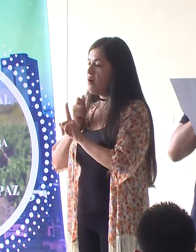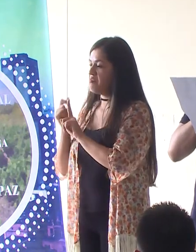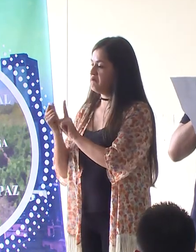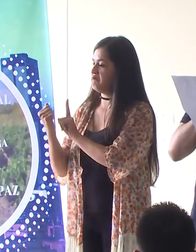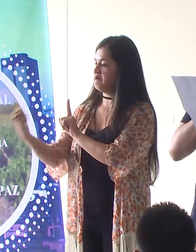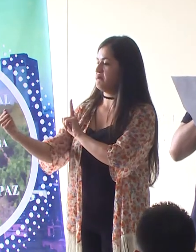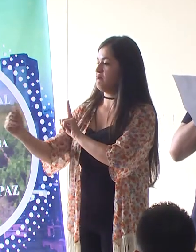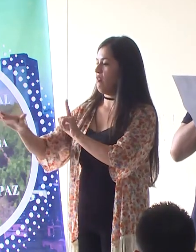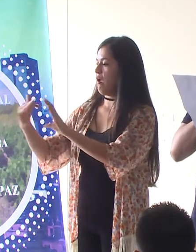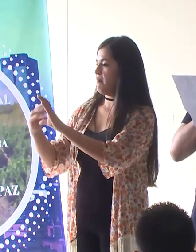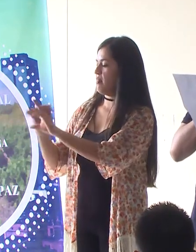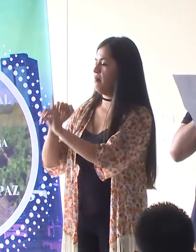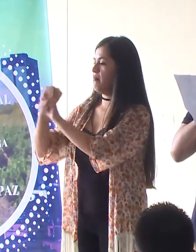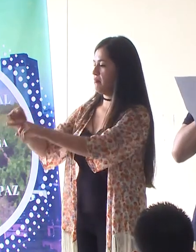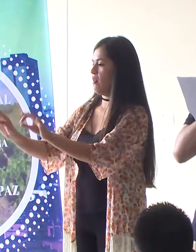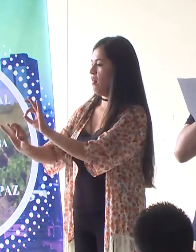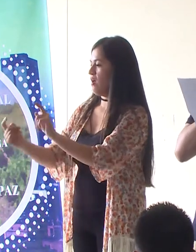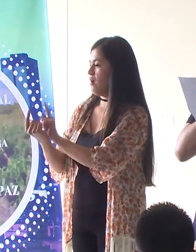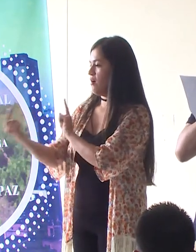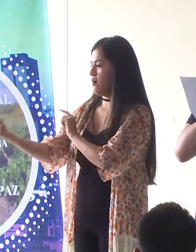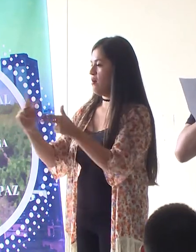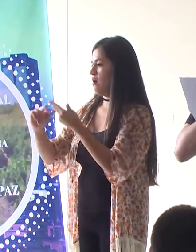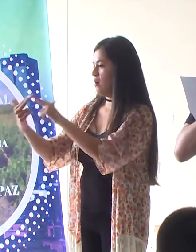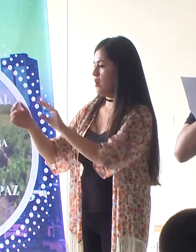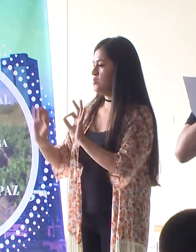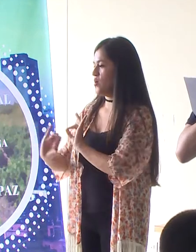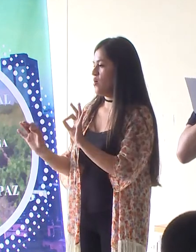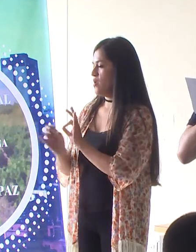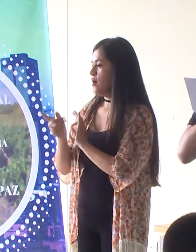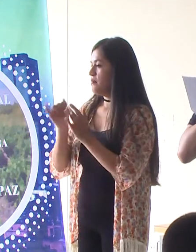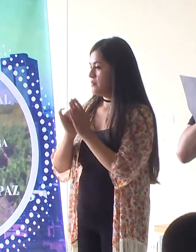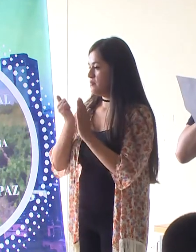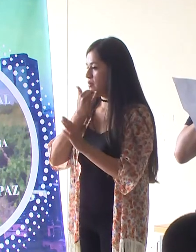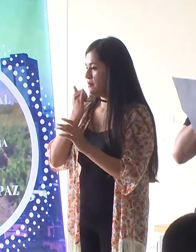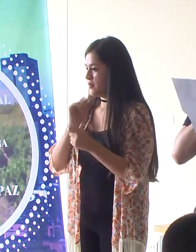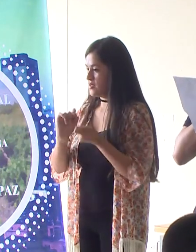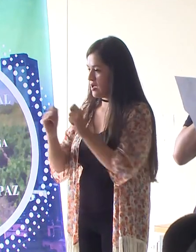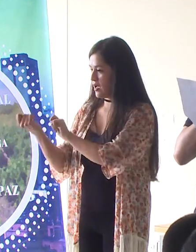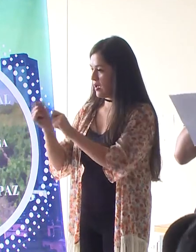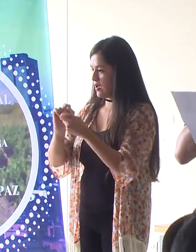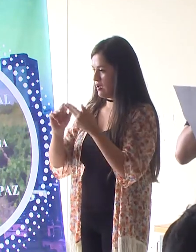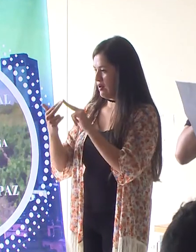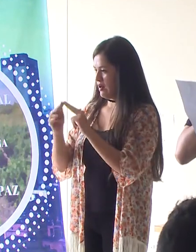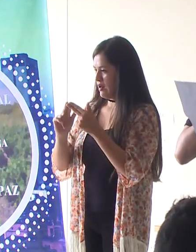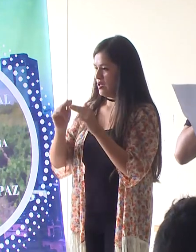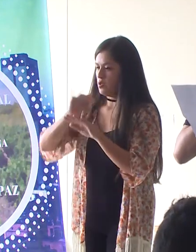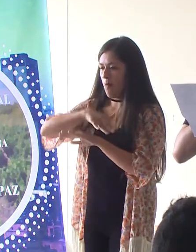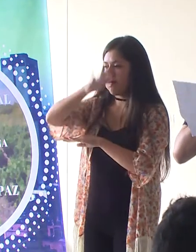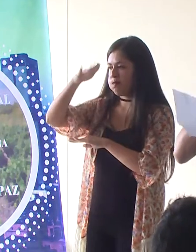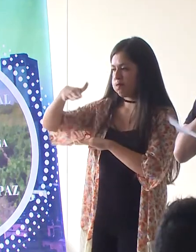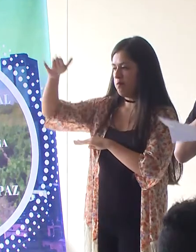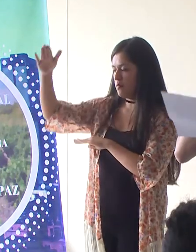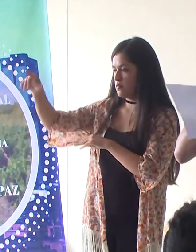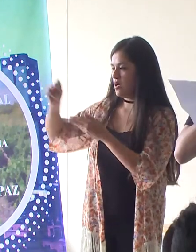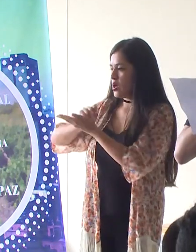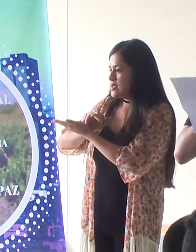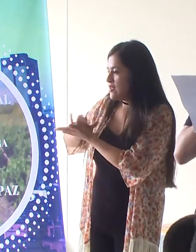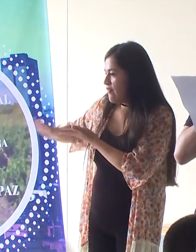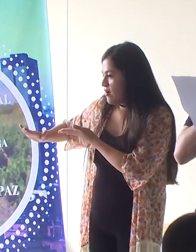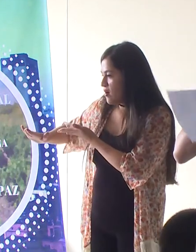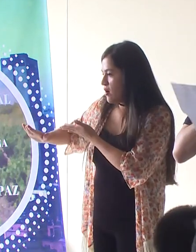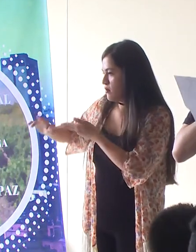lo que ha alterado la dinámica del intercambio hidrológico entre el páramo los cerros de la sabana y la planicie